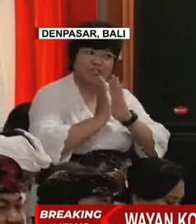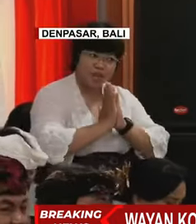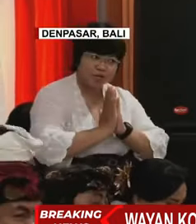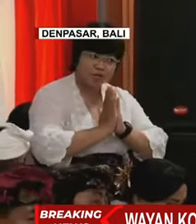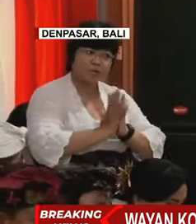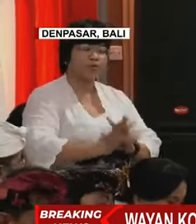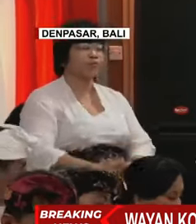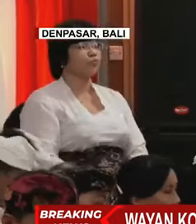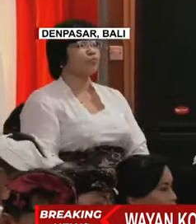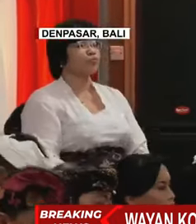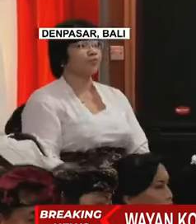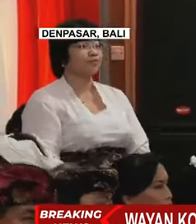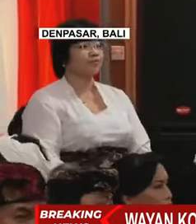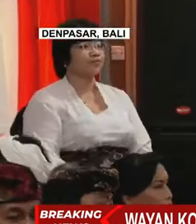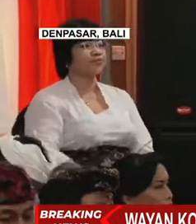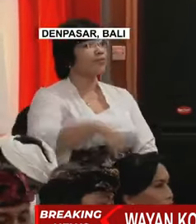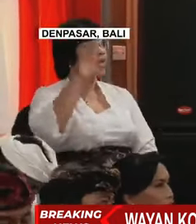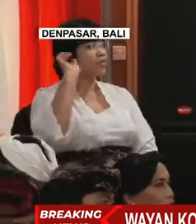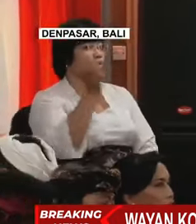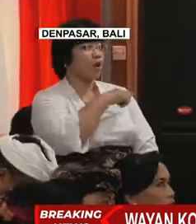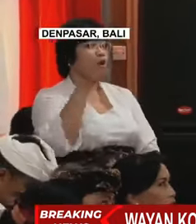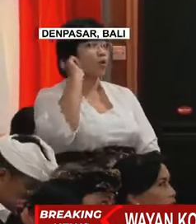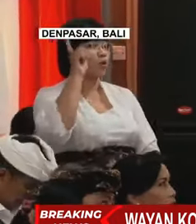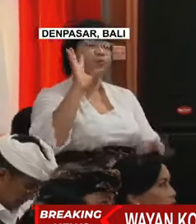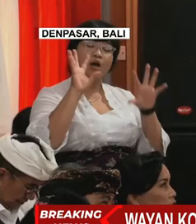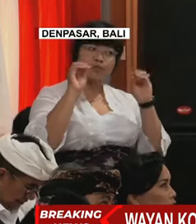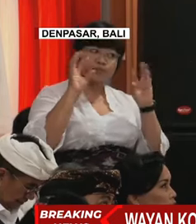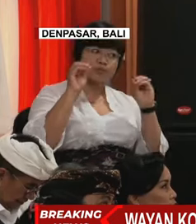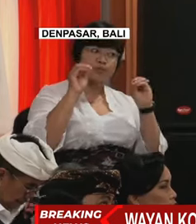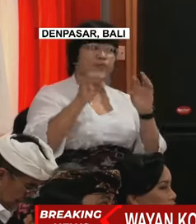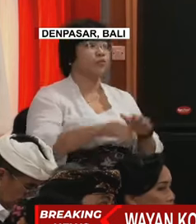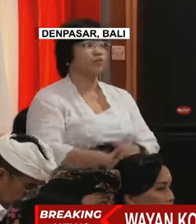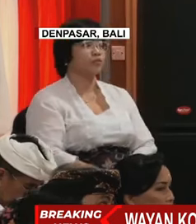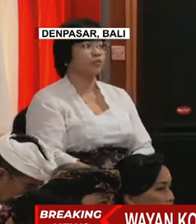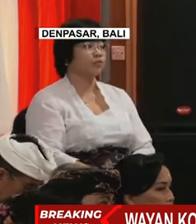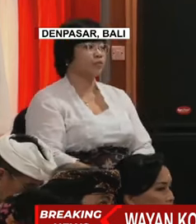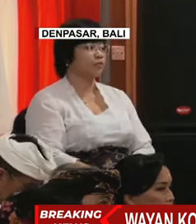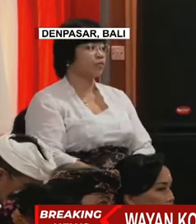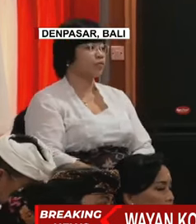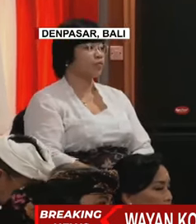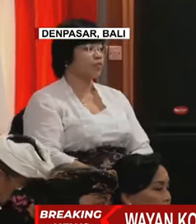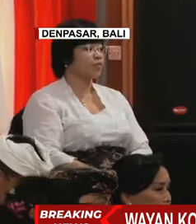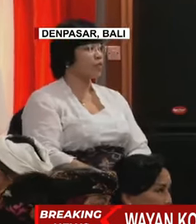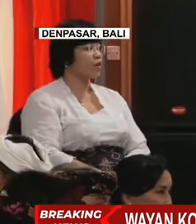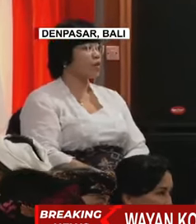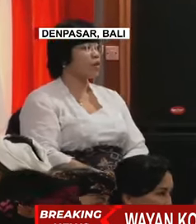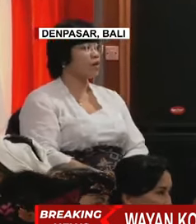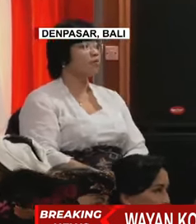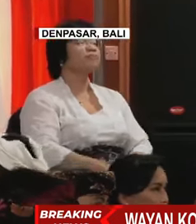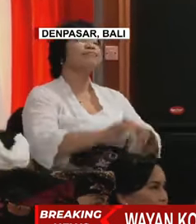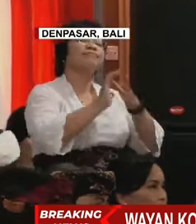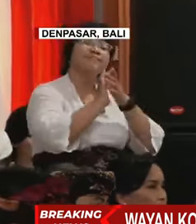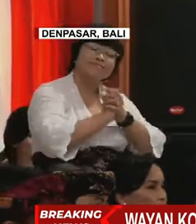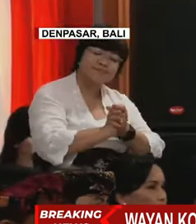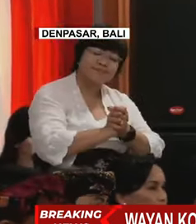berarti partai politik itu tidak penting tentu saja penting karena partai politik ini kan punya struktur organisasi yang sampai ke bawah gitu mengakar Ini